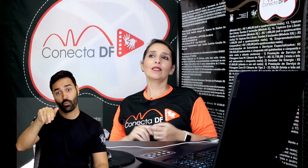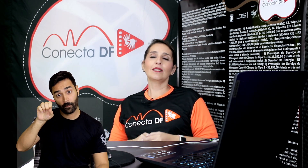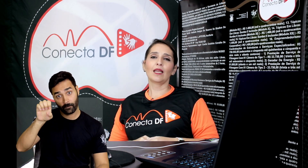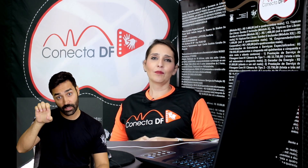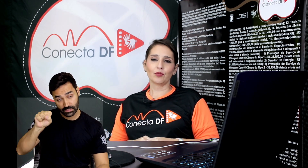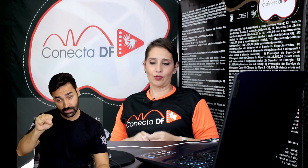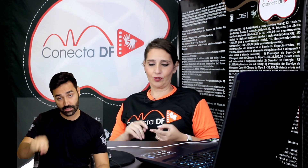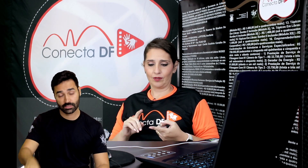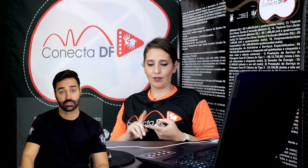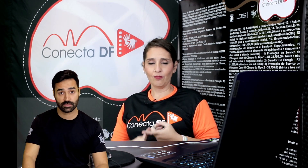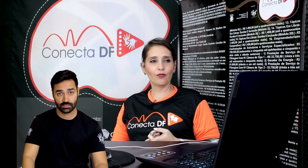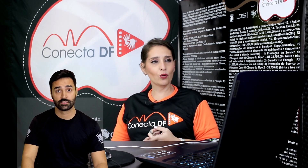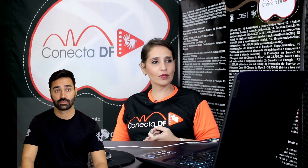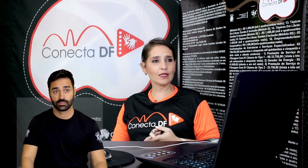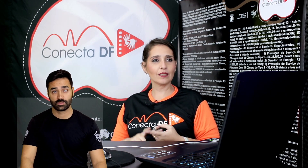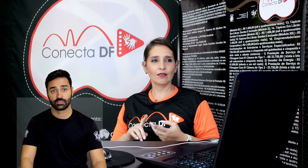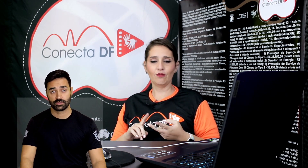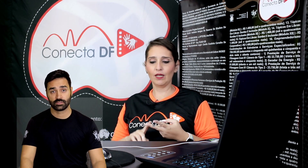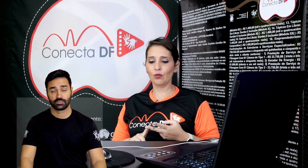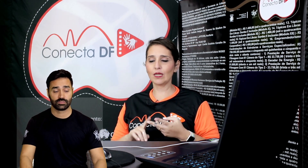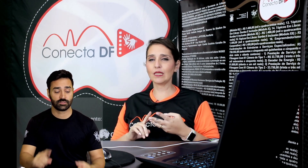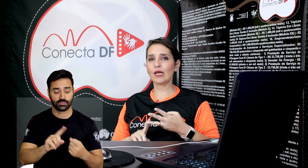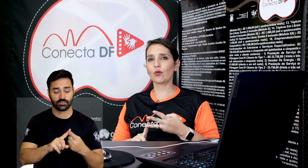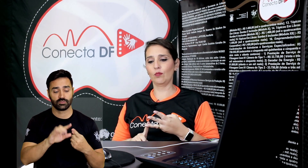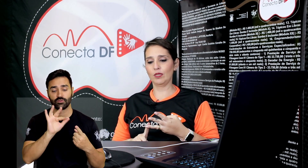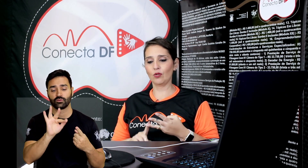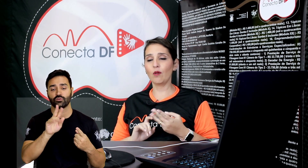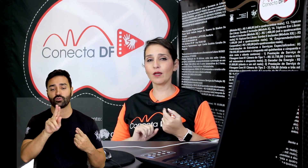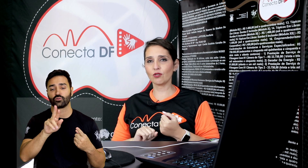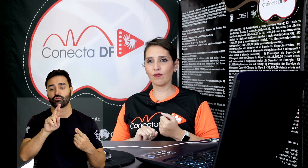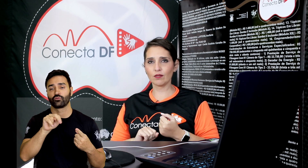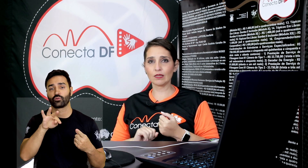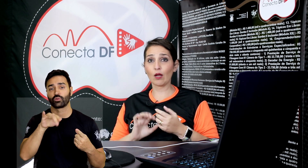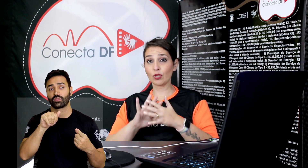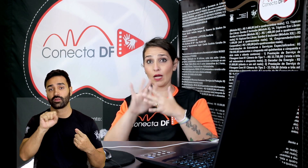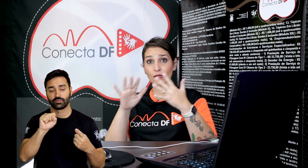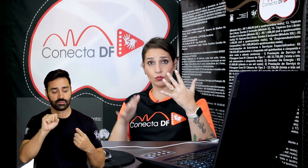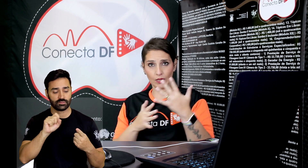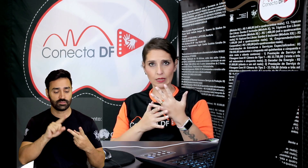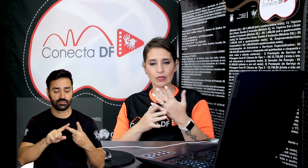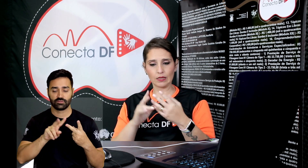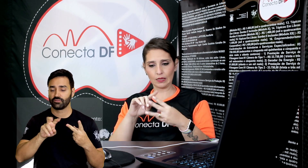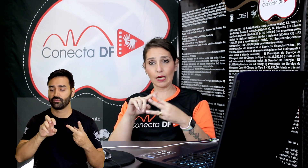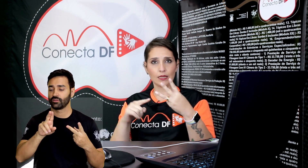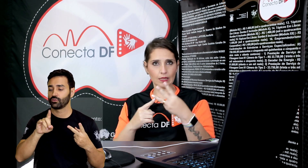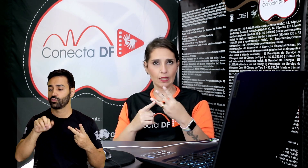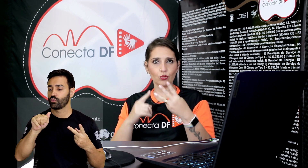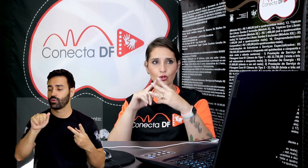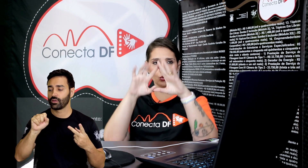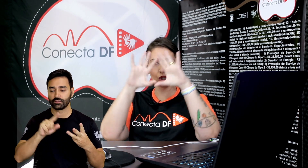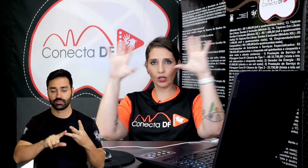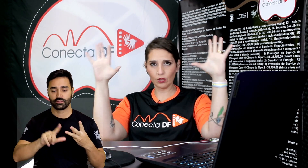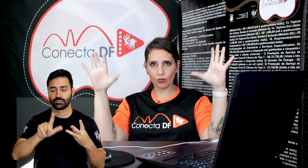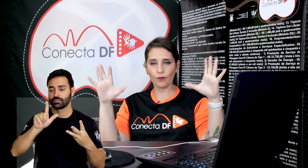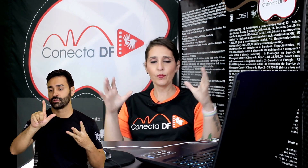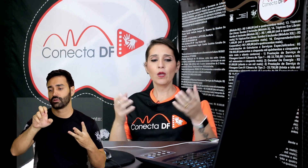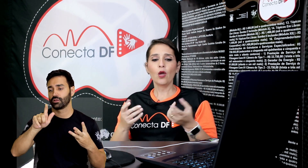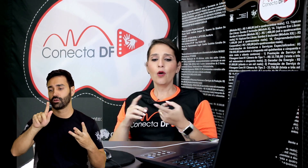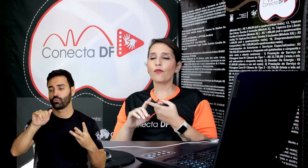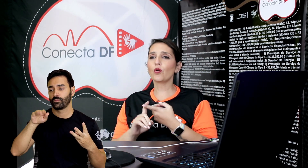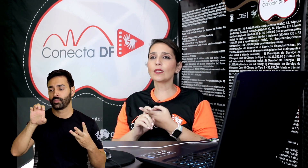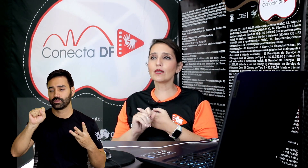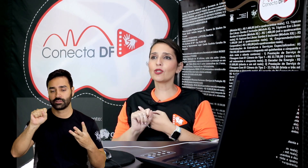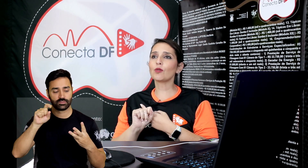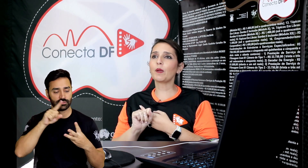Então, nós temos frutas, verduras e legumes. Como que a gente faz o sinal de cada um desses 3, né, do título?